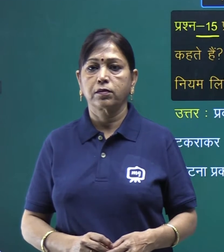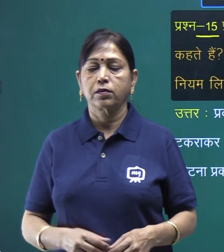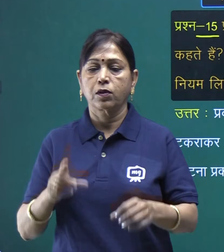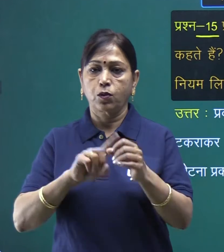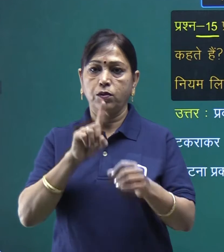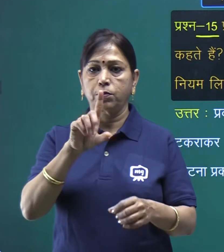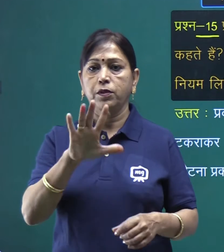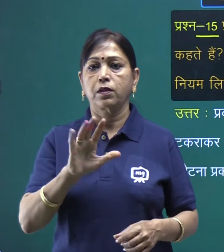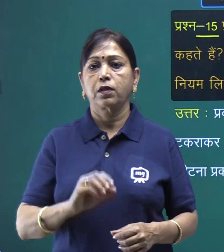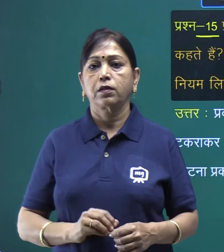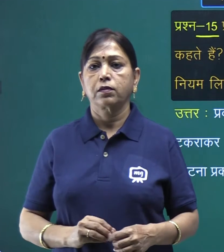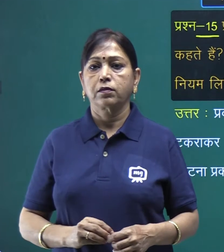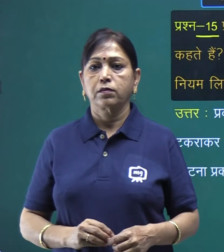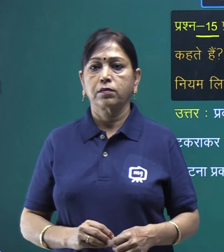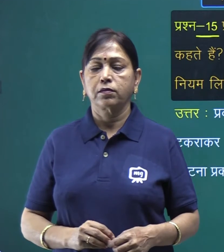15